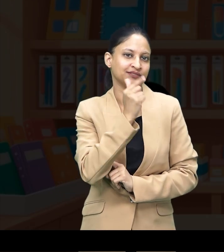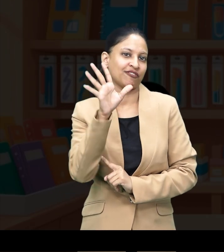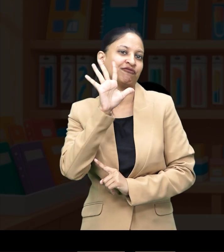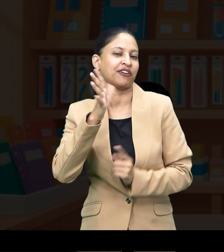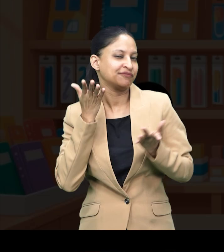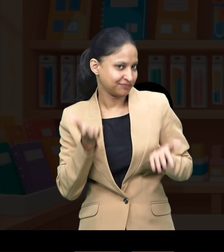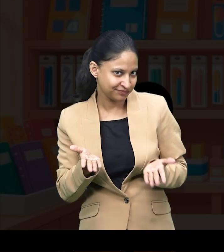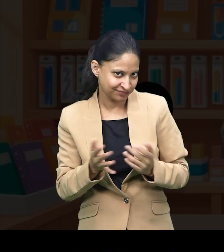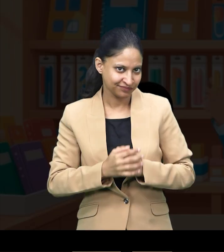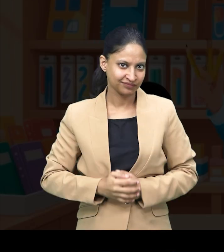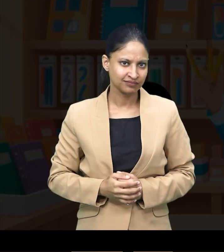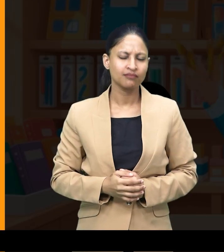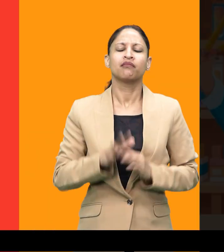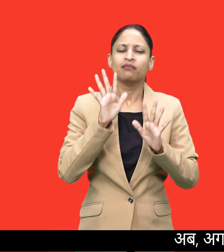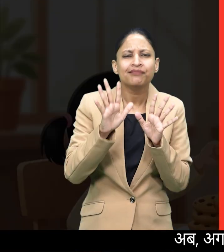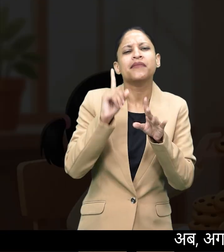जोड़ है।